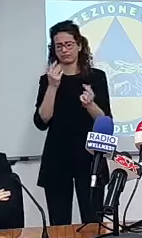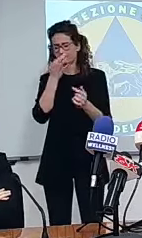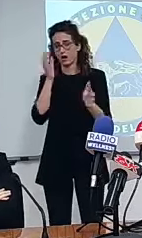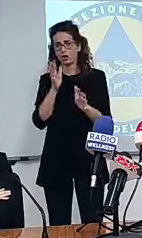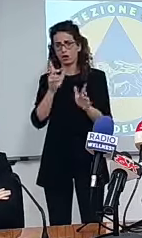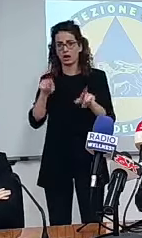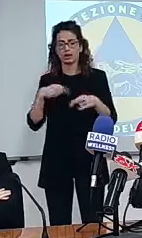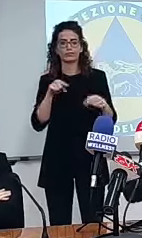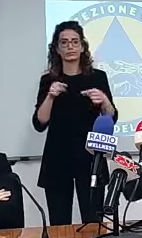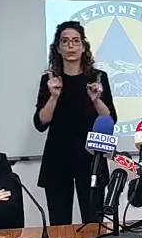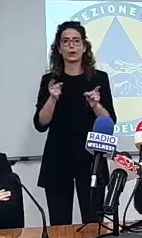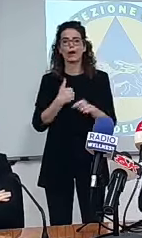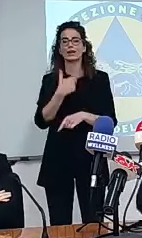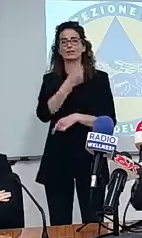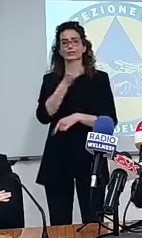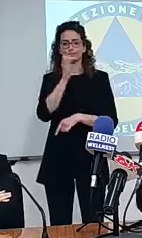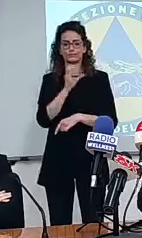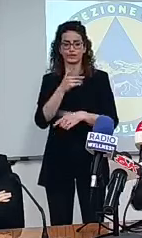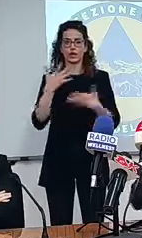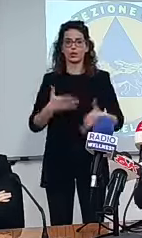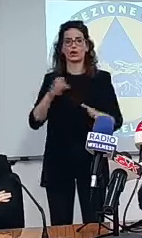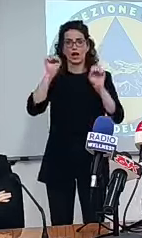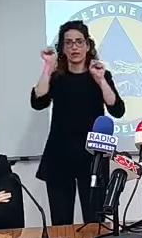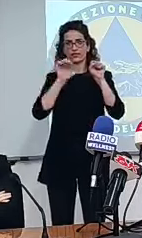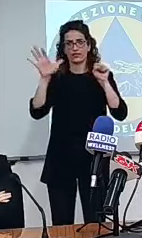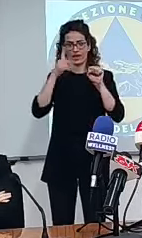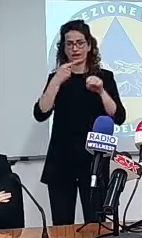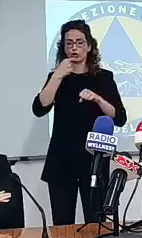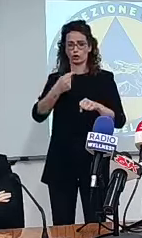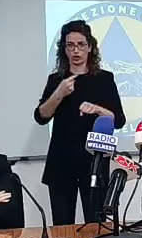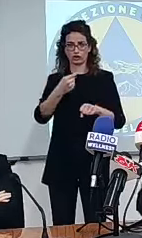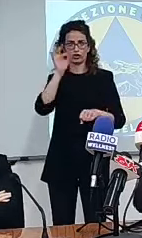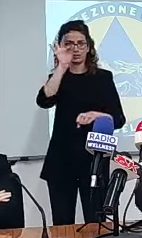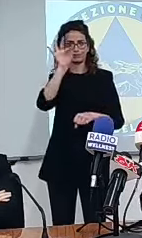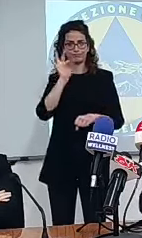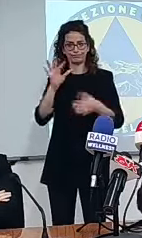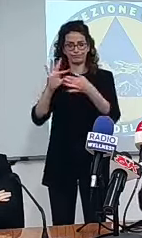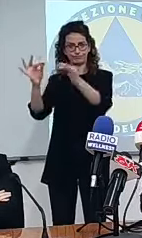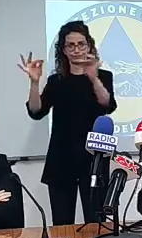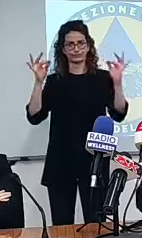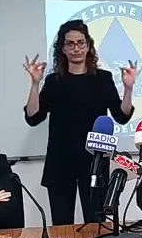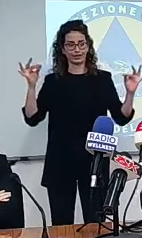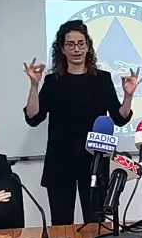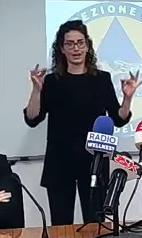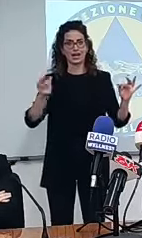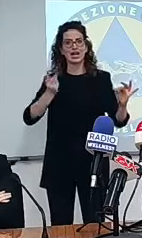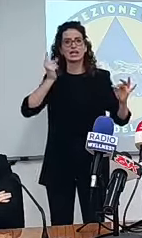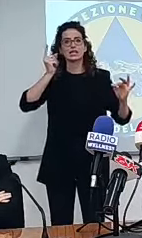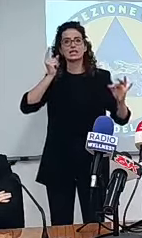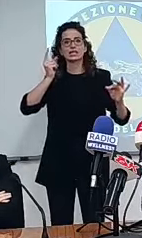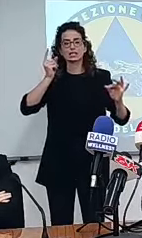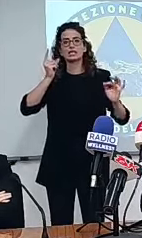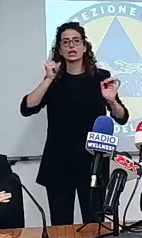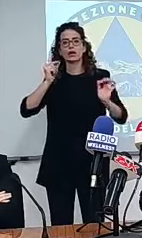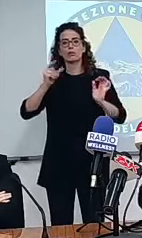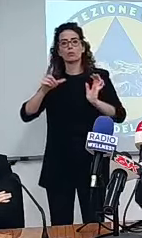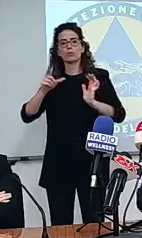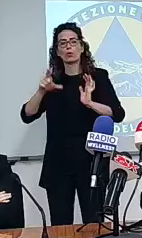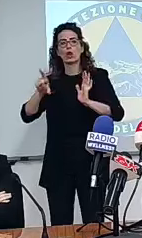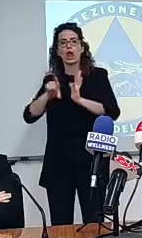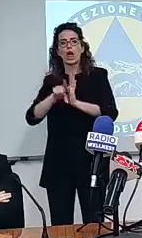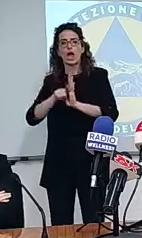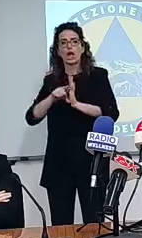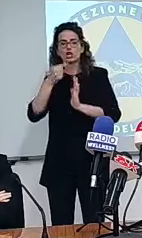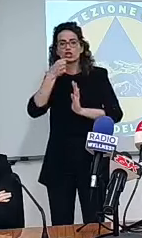turisti. Allora, il Veneto dichiara due punti. Se ci mettono le condizioni normative di poter fare, che non salta